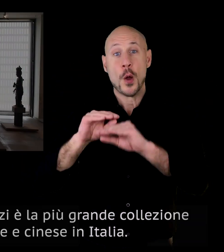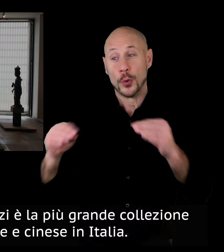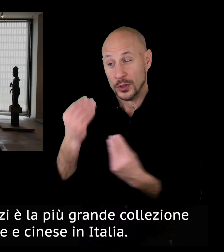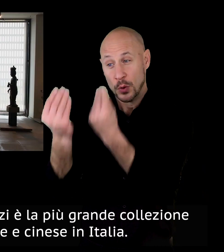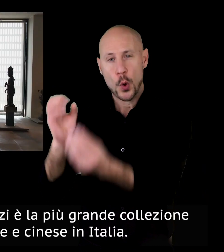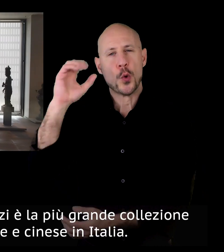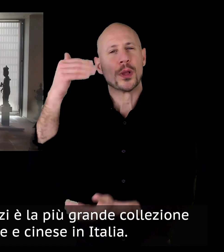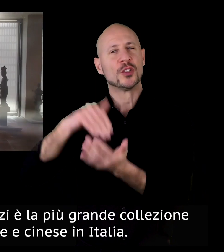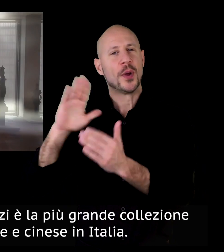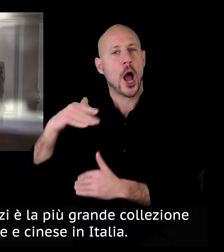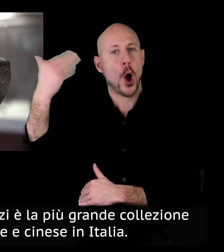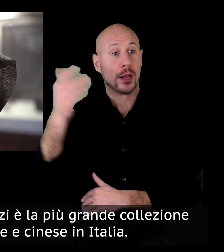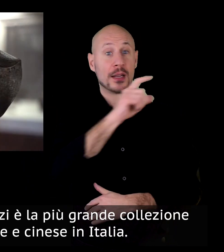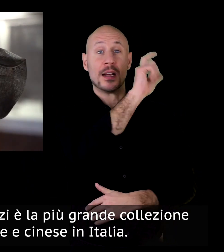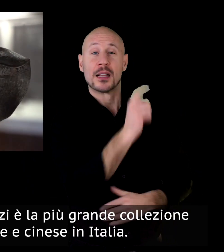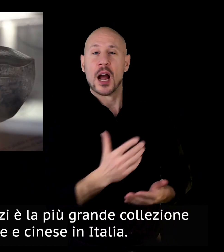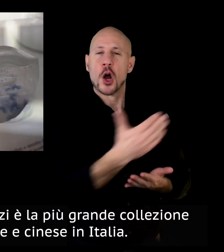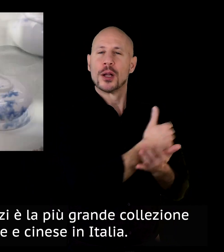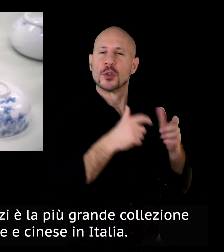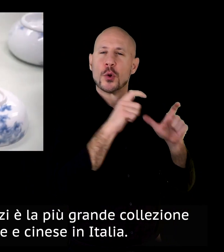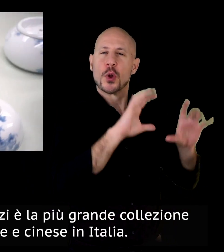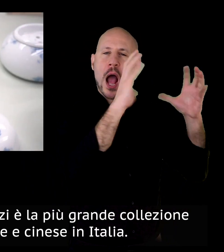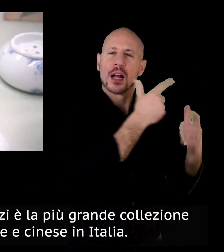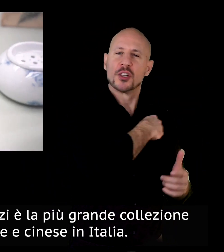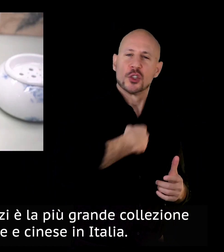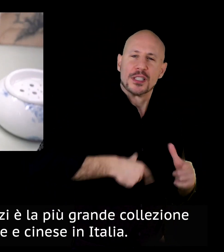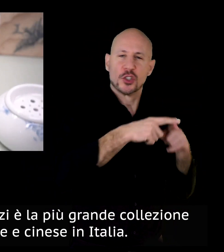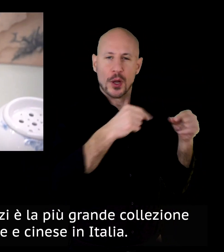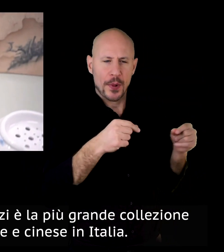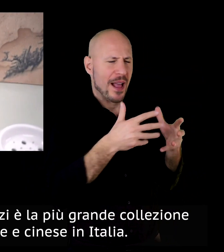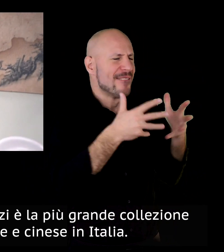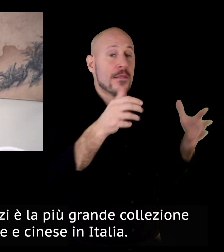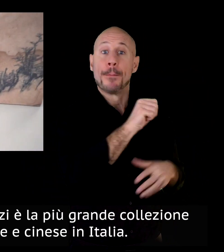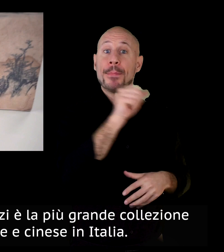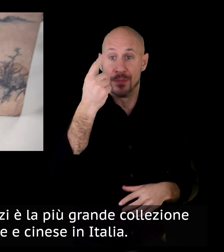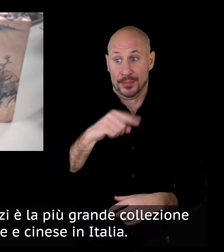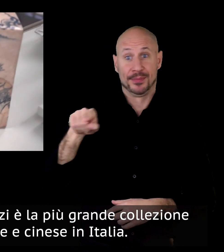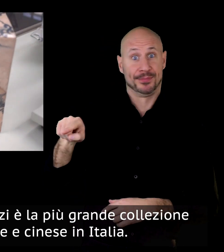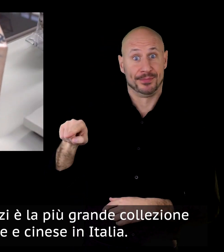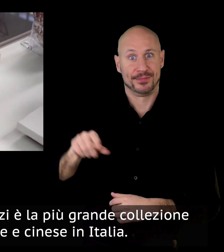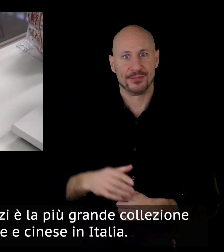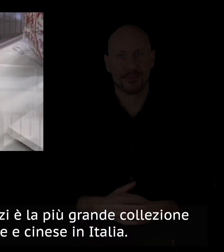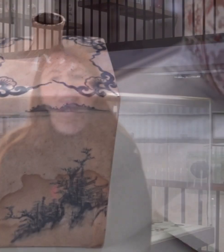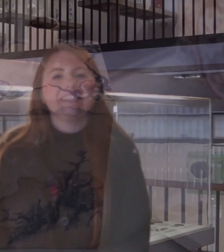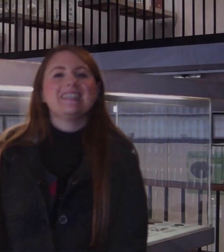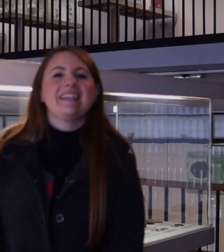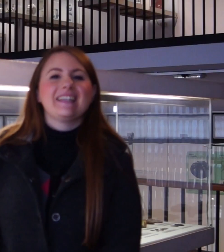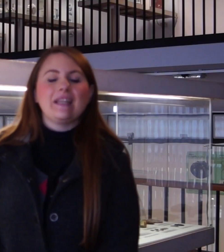vantando più di 15.000 pezzi è la più grande collezione di arte giapponese e cinese in italia